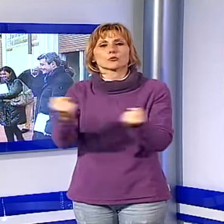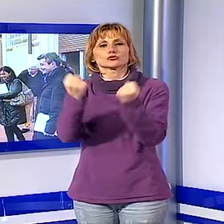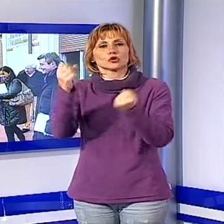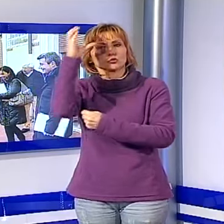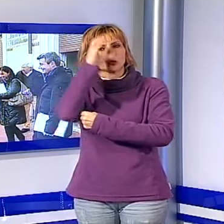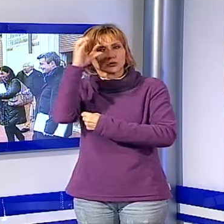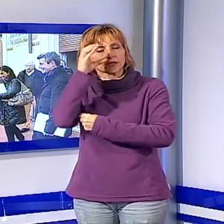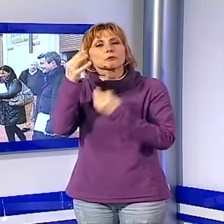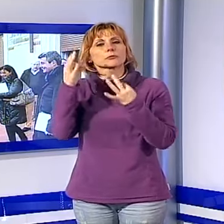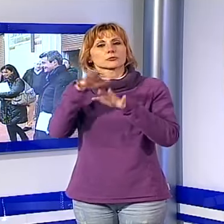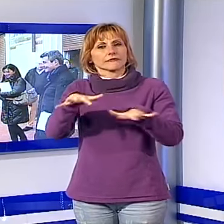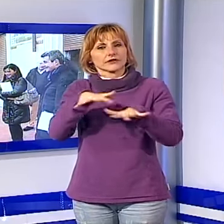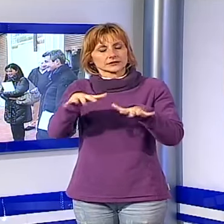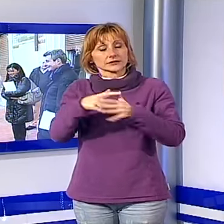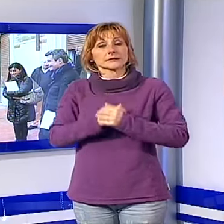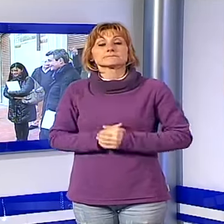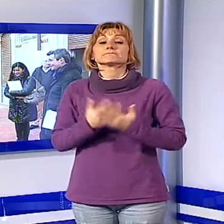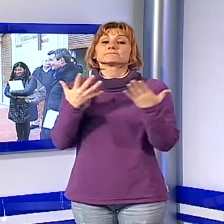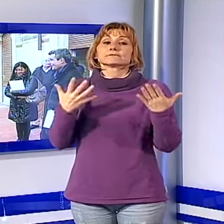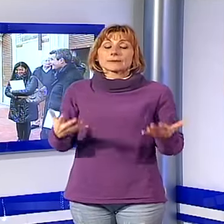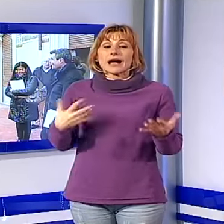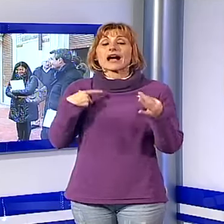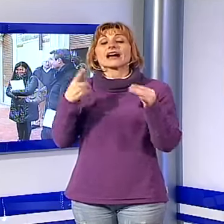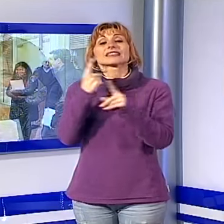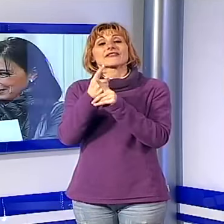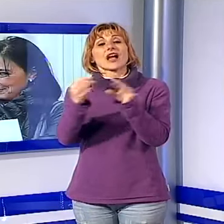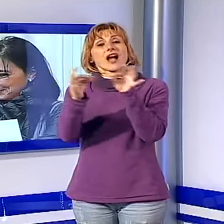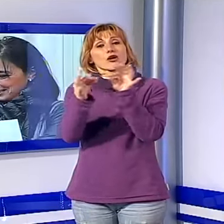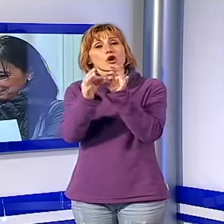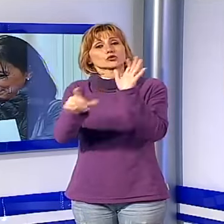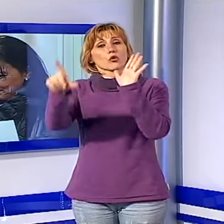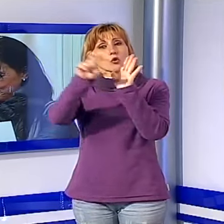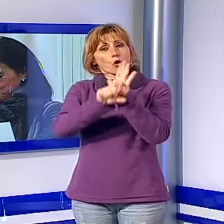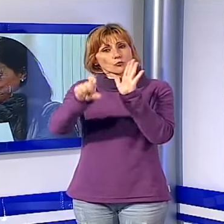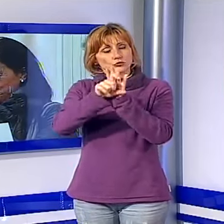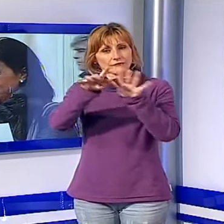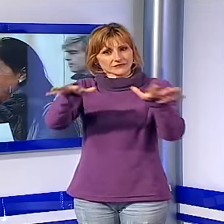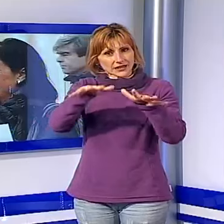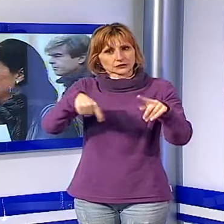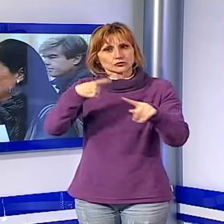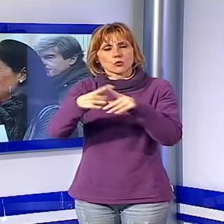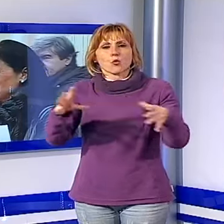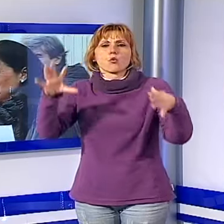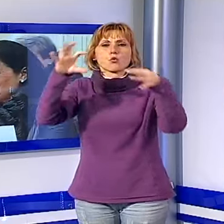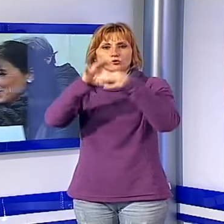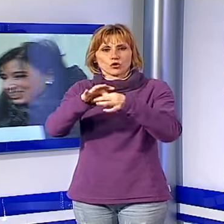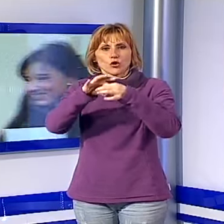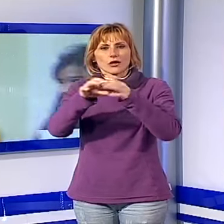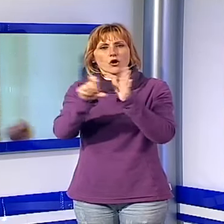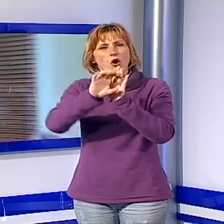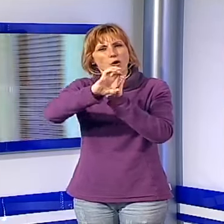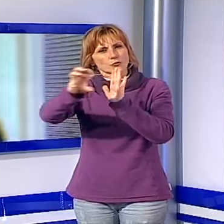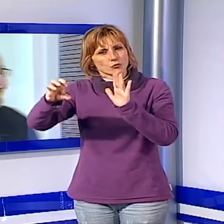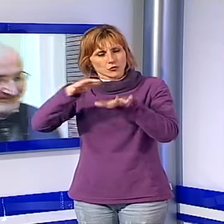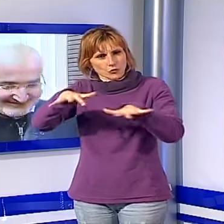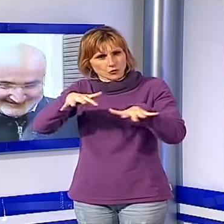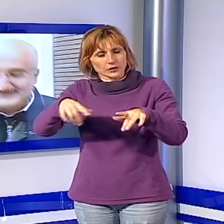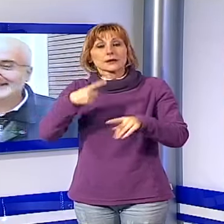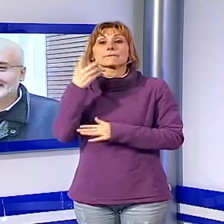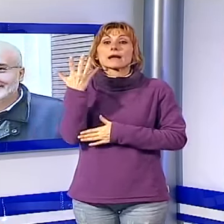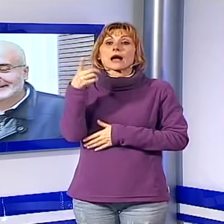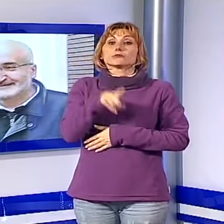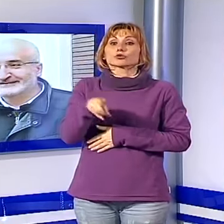I contenuti però saranno stabiliti in accordo con il comune di Viareggio e l'unione dei comuni della Versilia. Intanto la provincia sta già